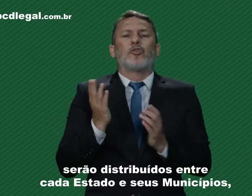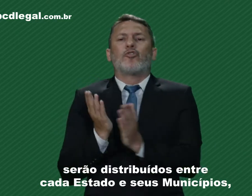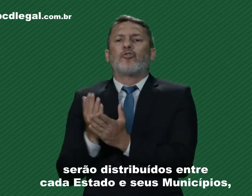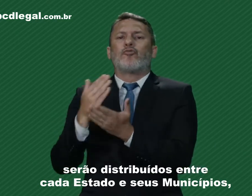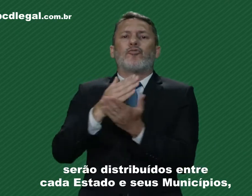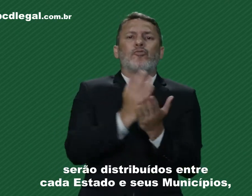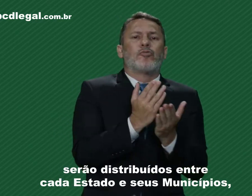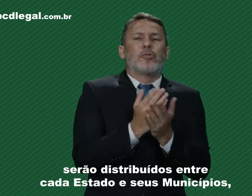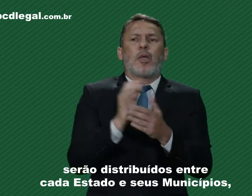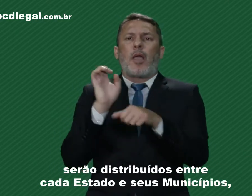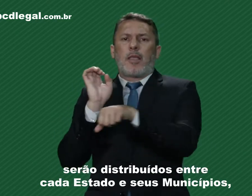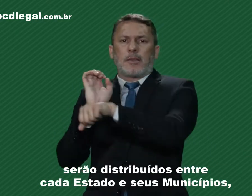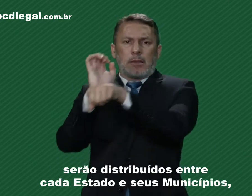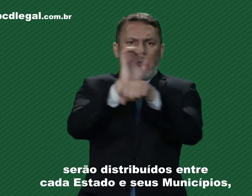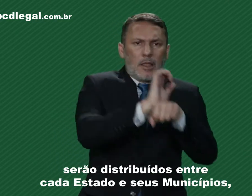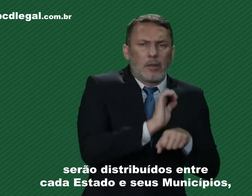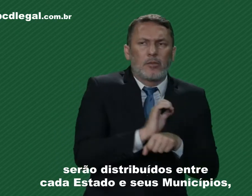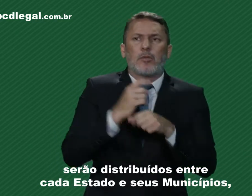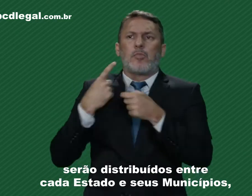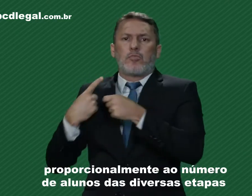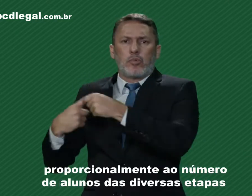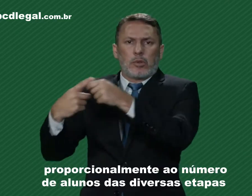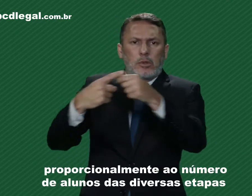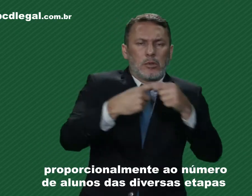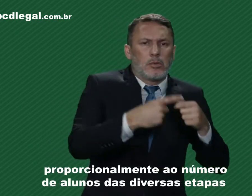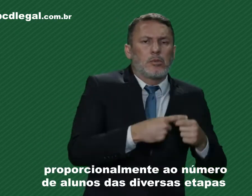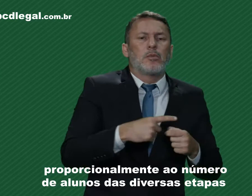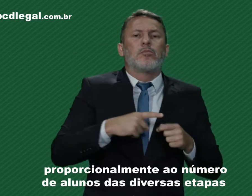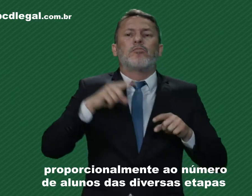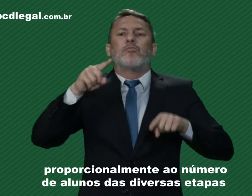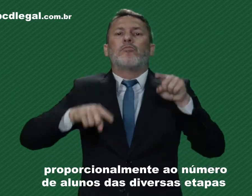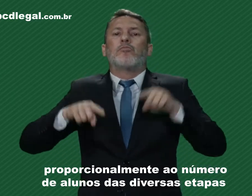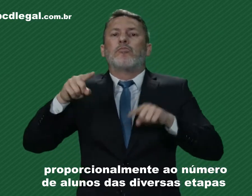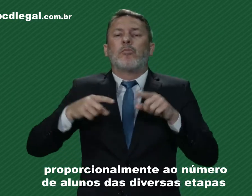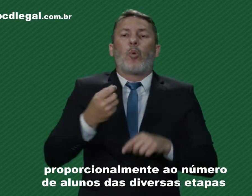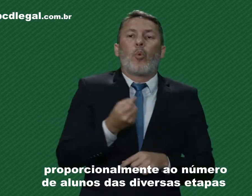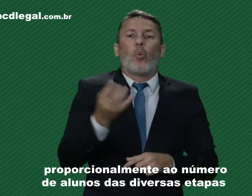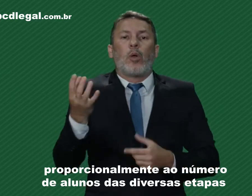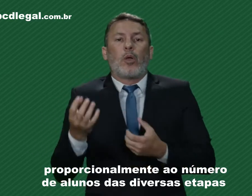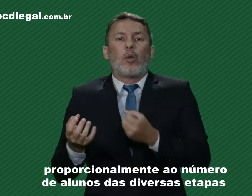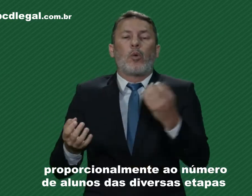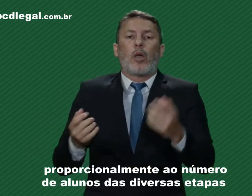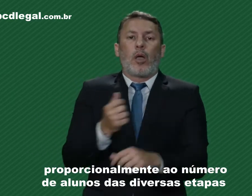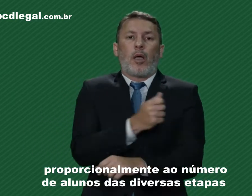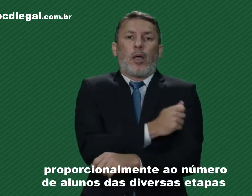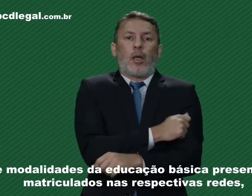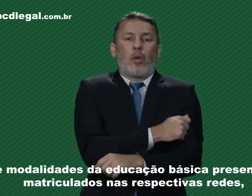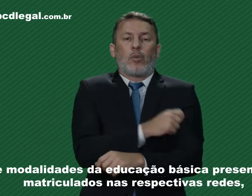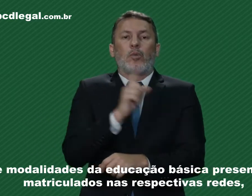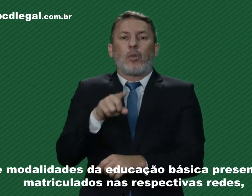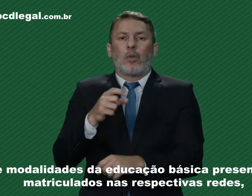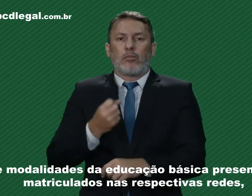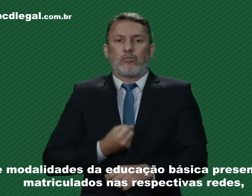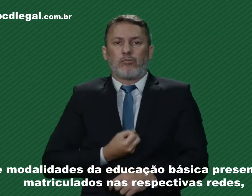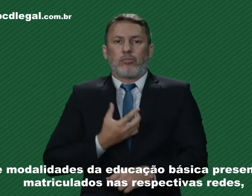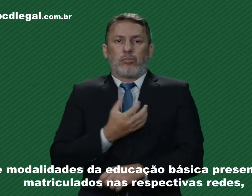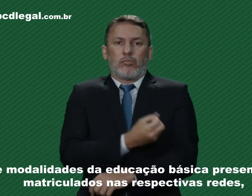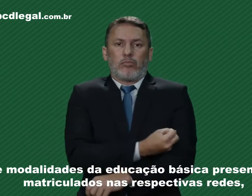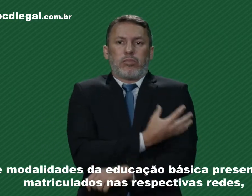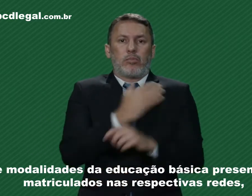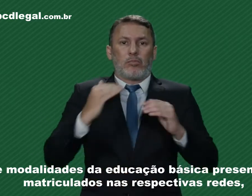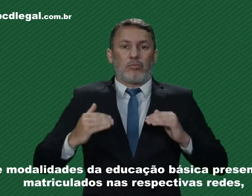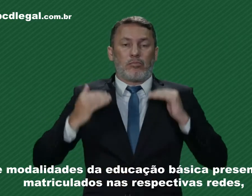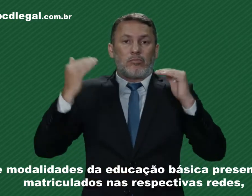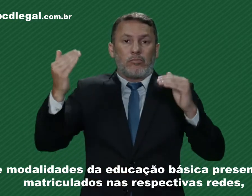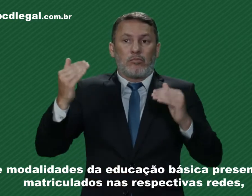distribuídos entre cada estado e seus municípios, proporcionalmente ao número de alunos das diversas etapas e modalidades da